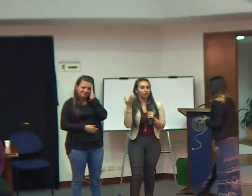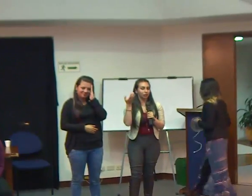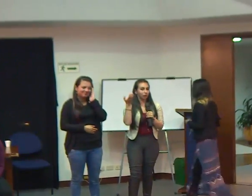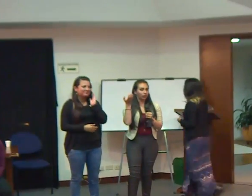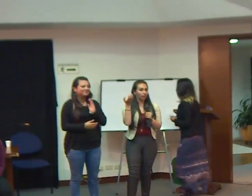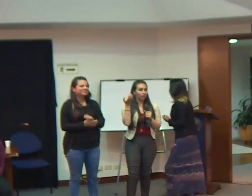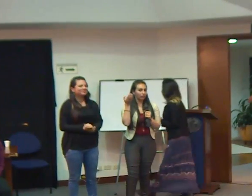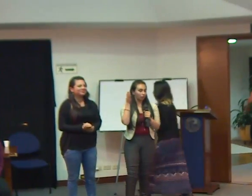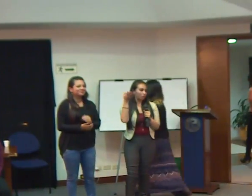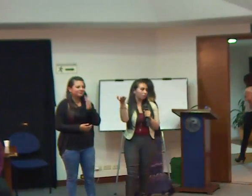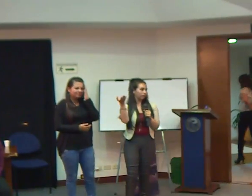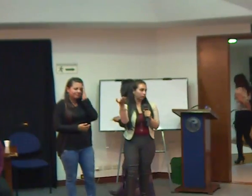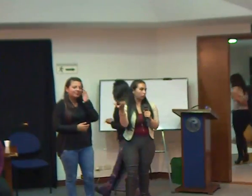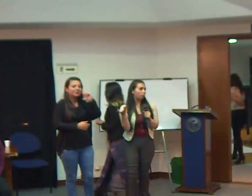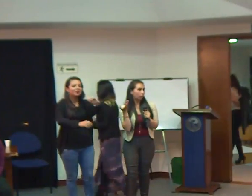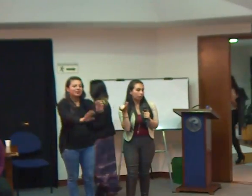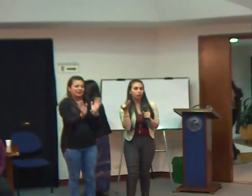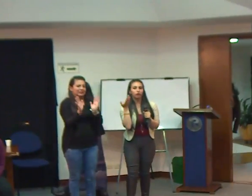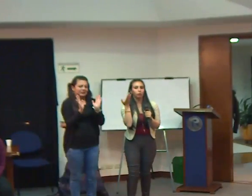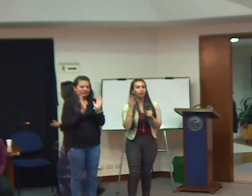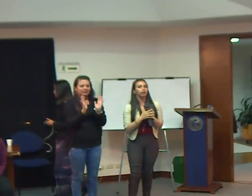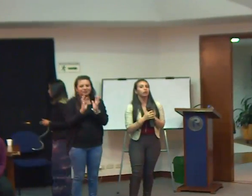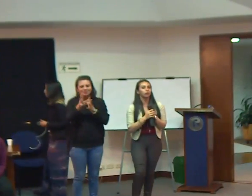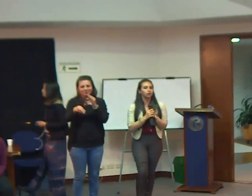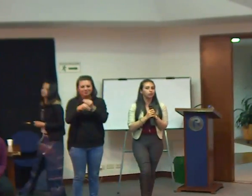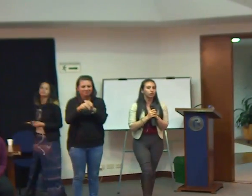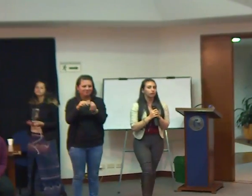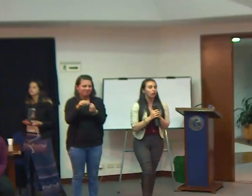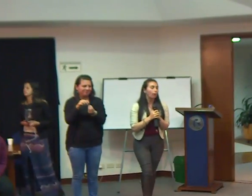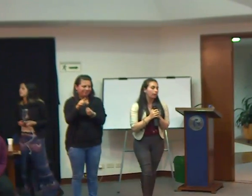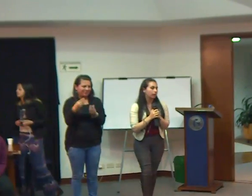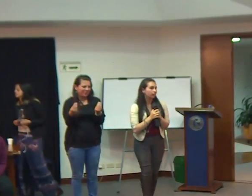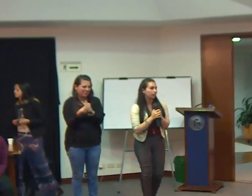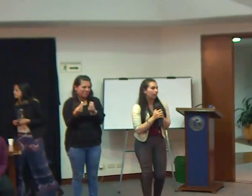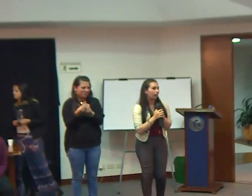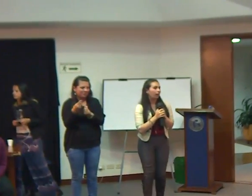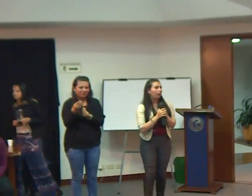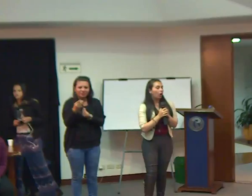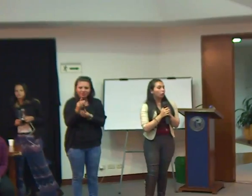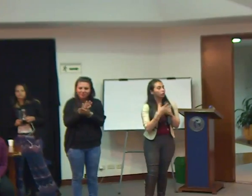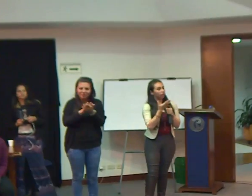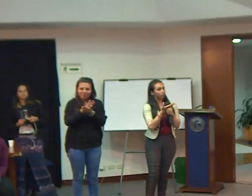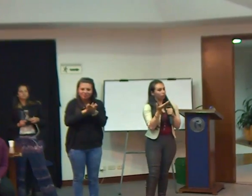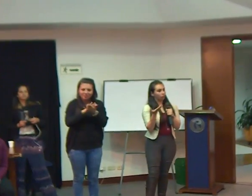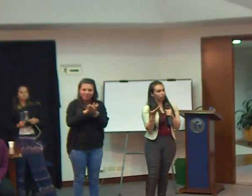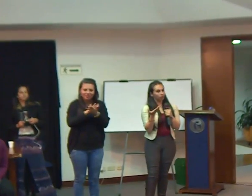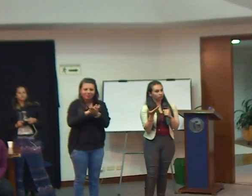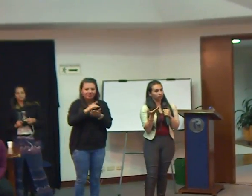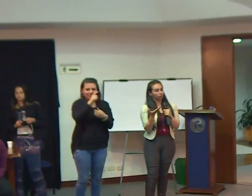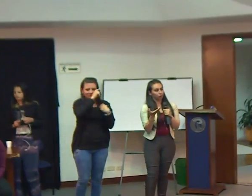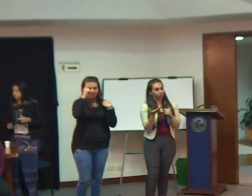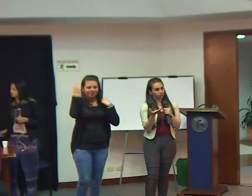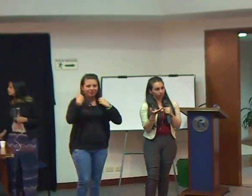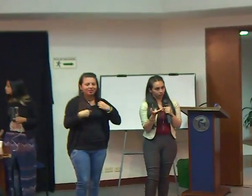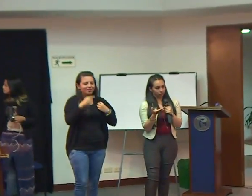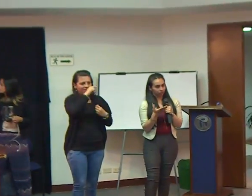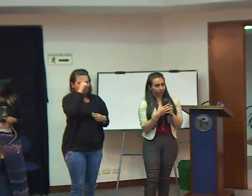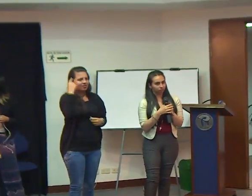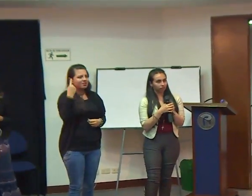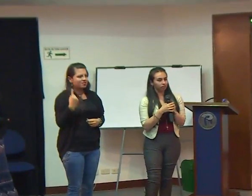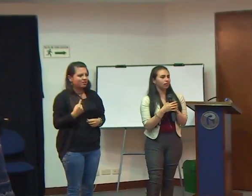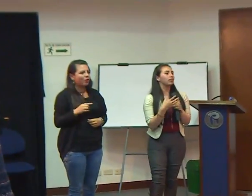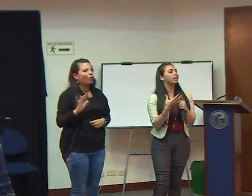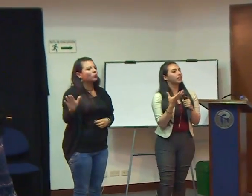Con respecto y complementando un poco el comentario que nos hacía nuestra compañera Tatiana, ustedes como docentes en